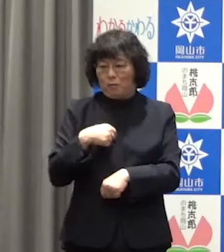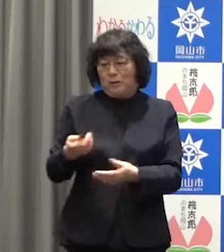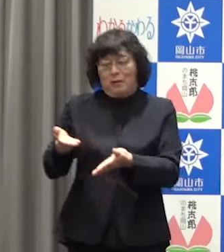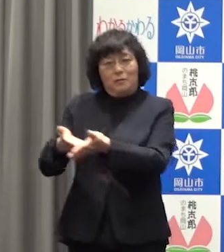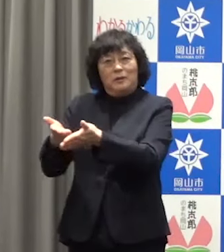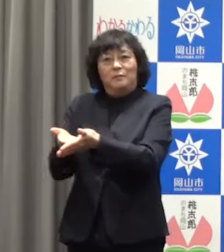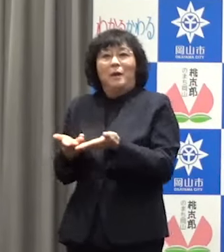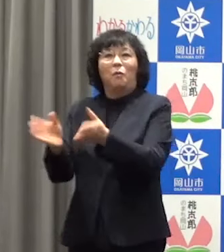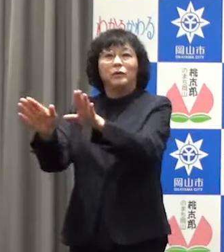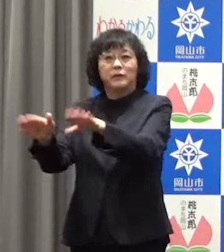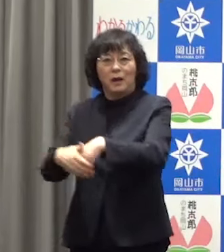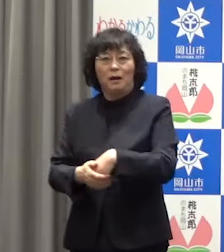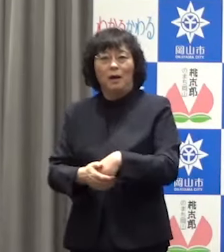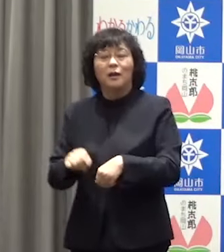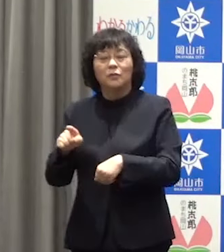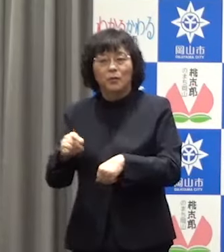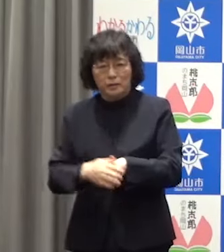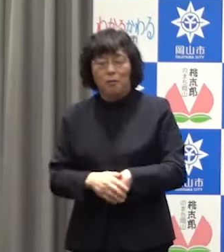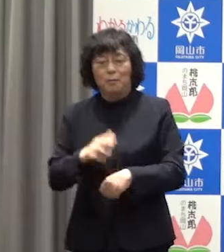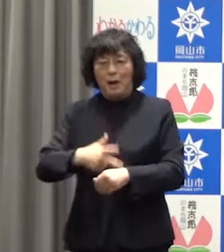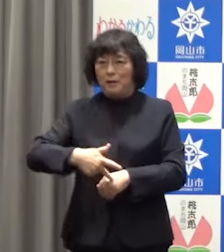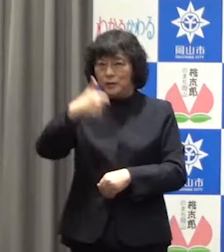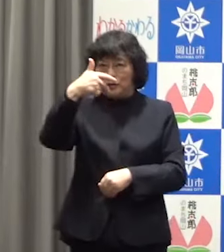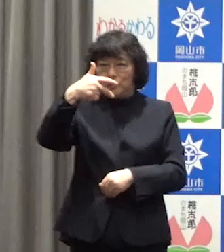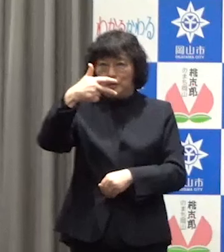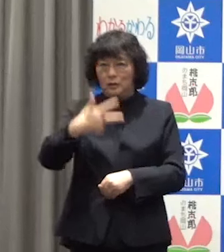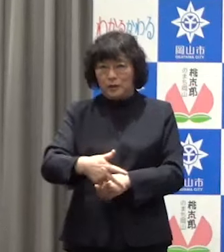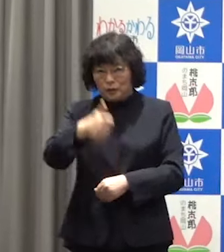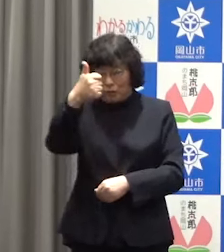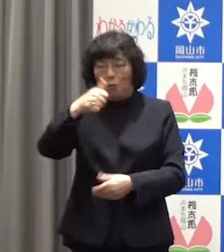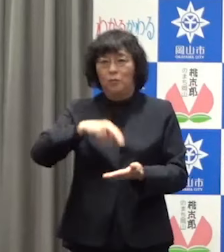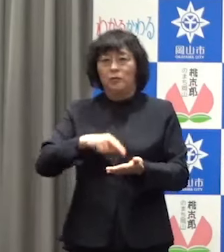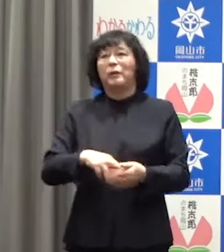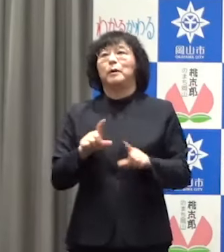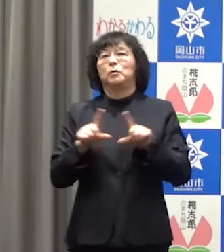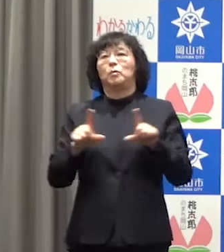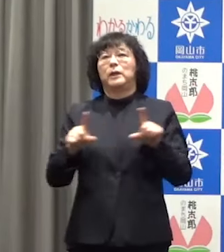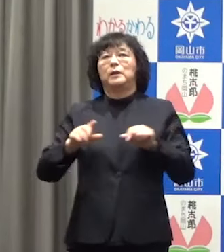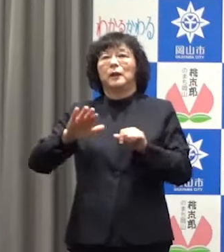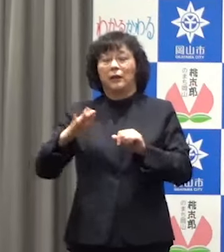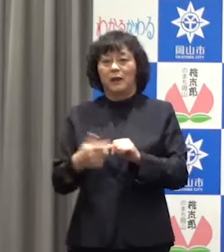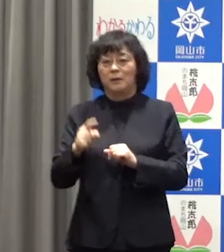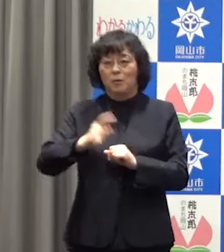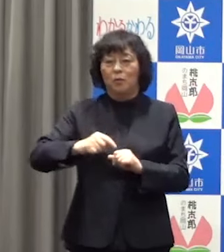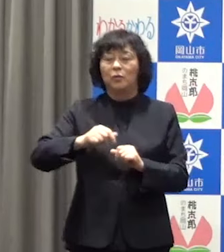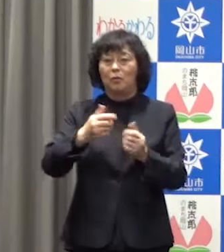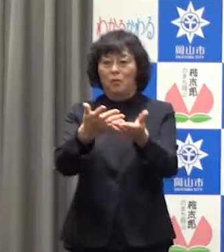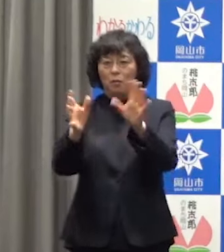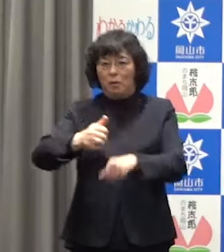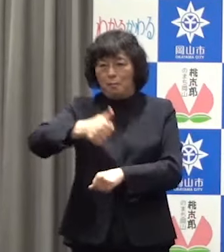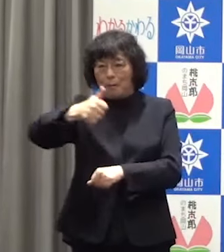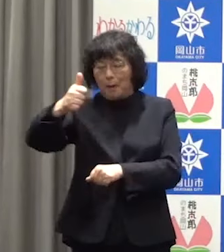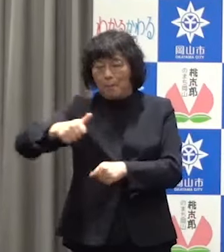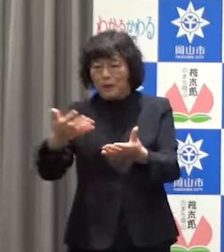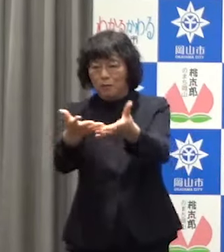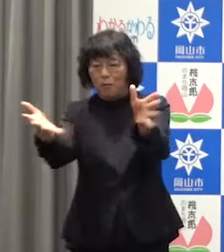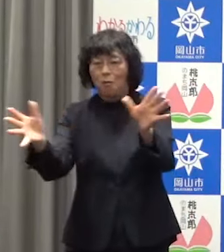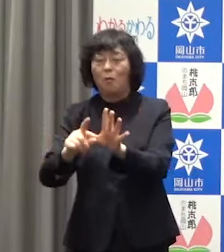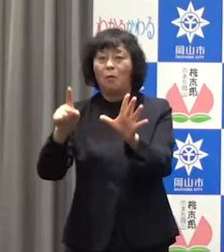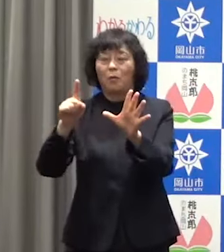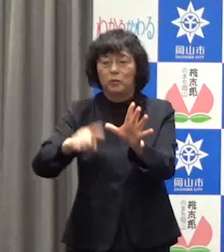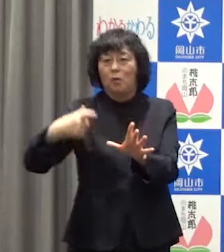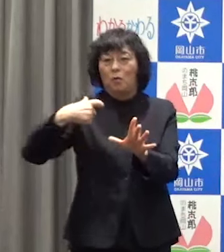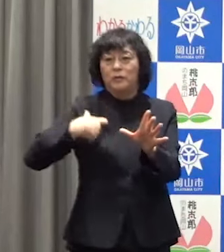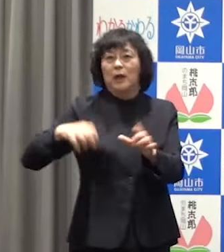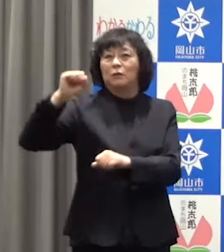然、まあ、これは市長としてということでありますが、このチャンピオンメイヤーズの一員になる資格があると認めてい